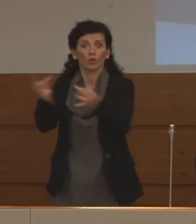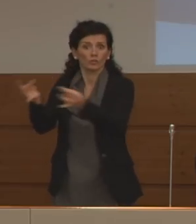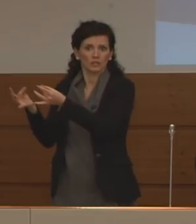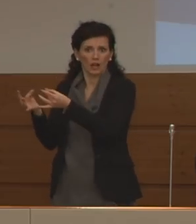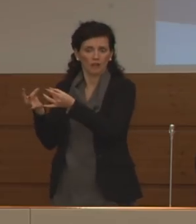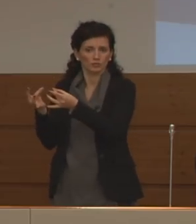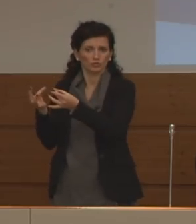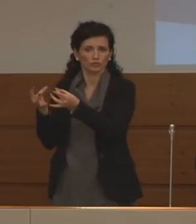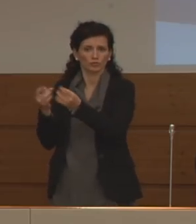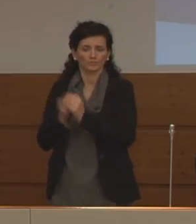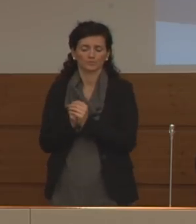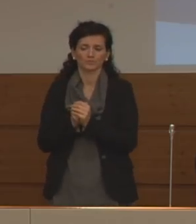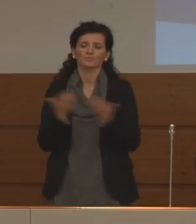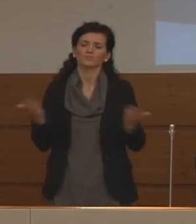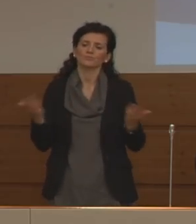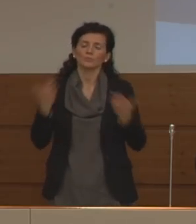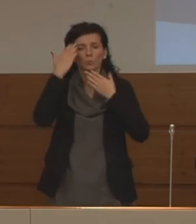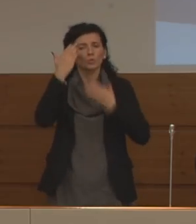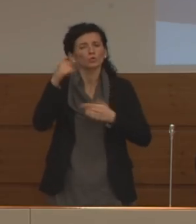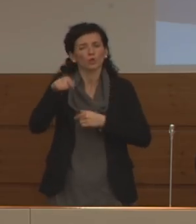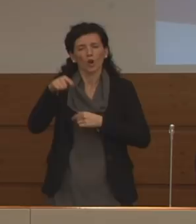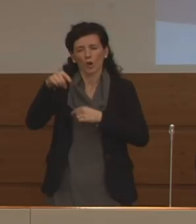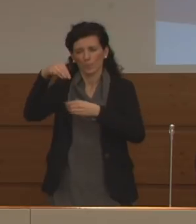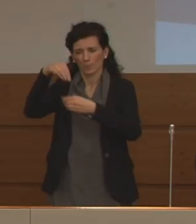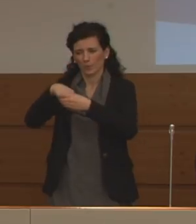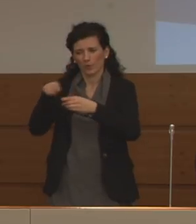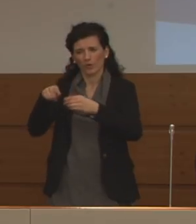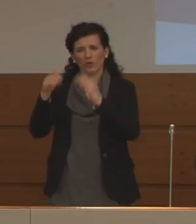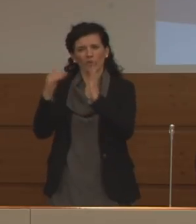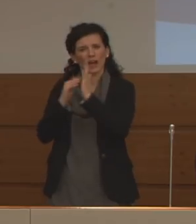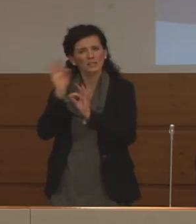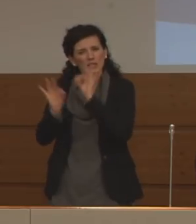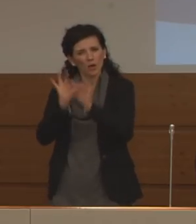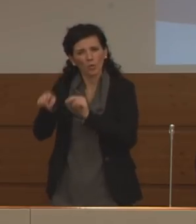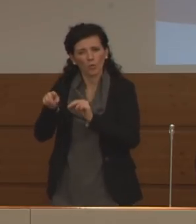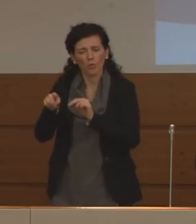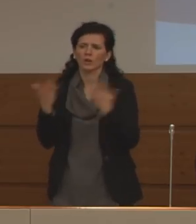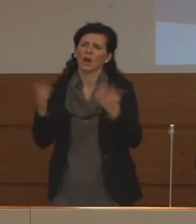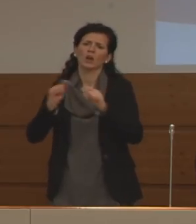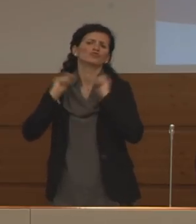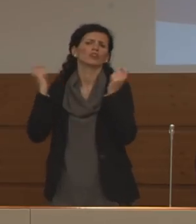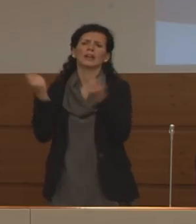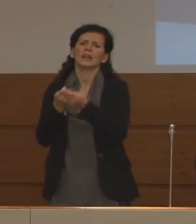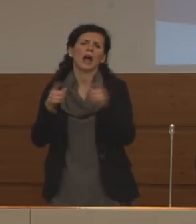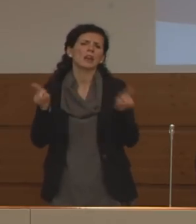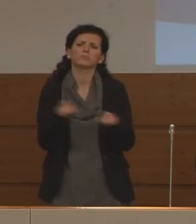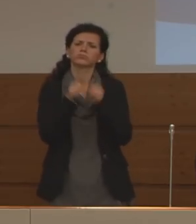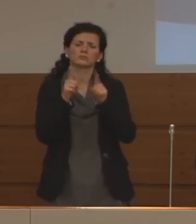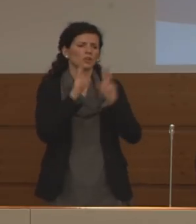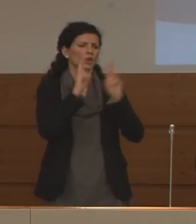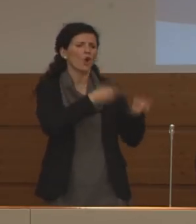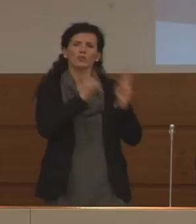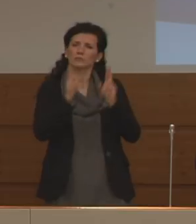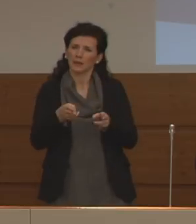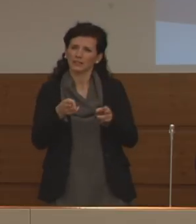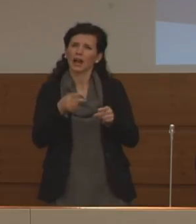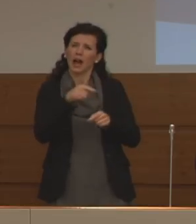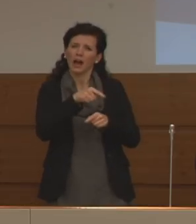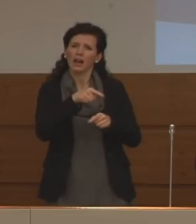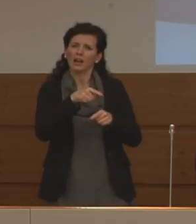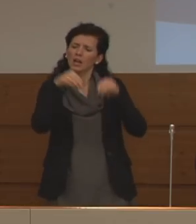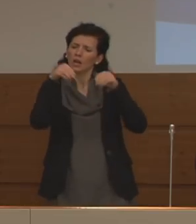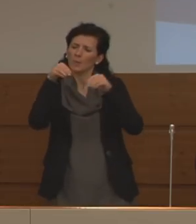queste strutture sanitarie come in generale gli ospedali e intendiamoci rischiano di